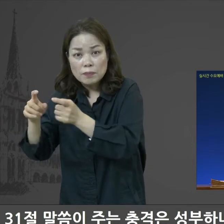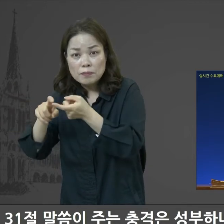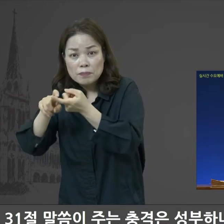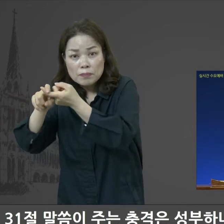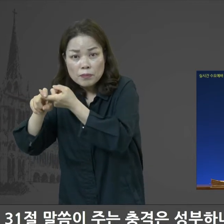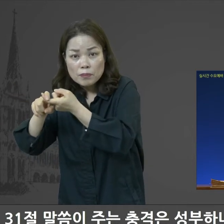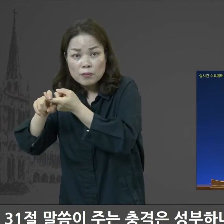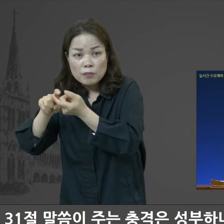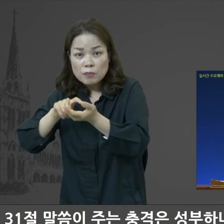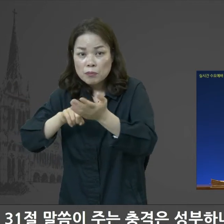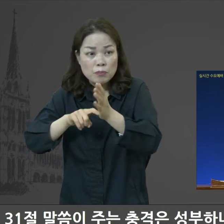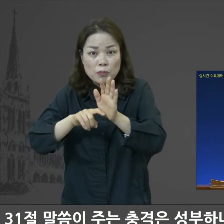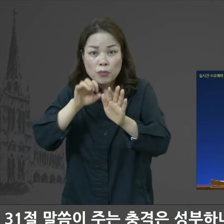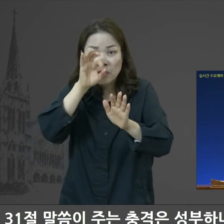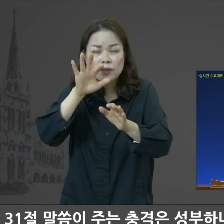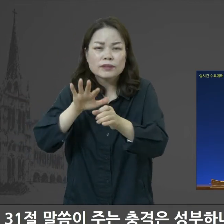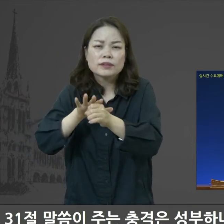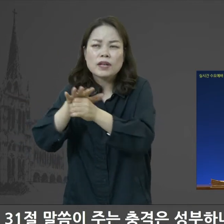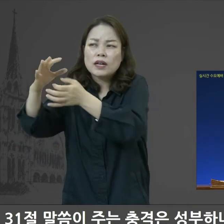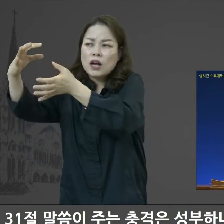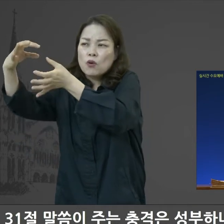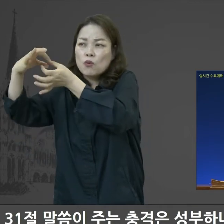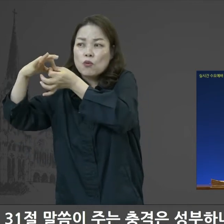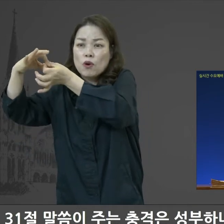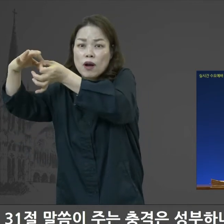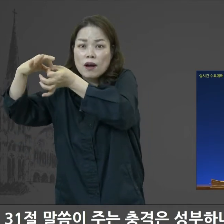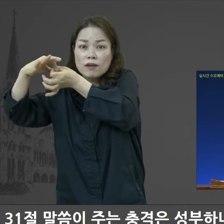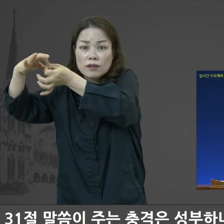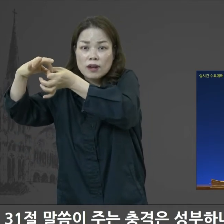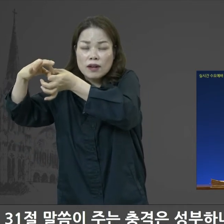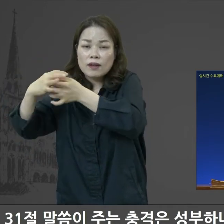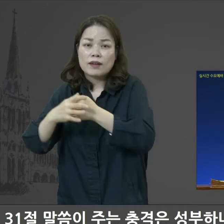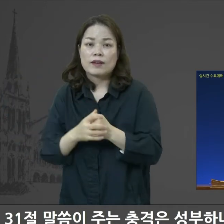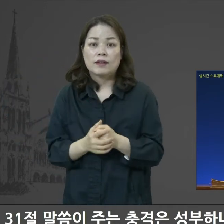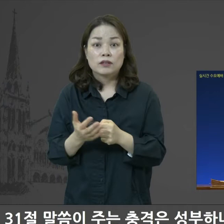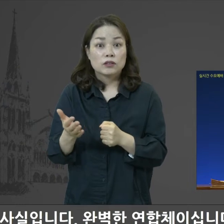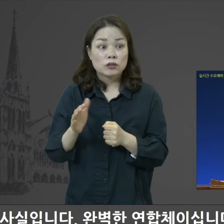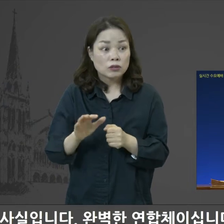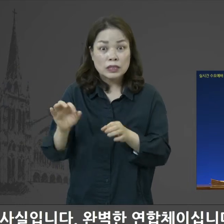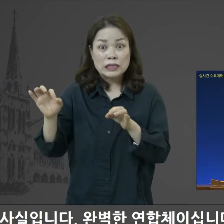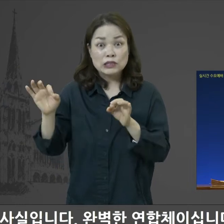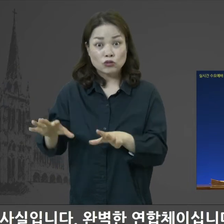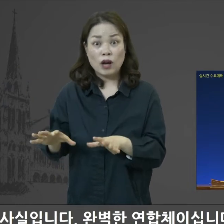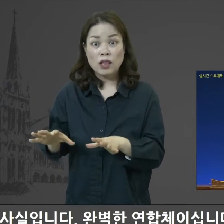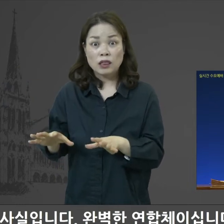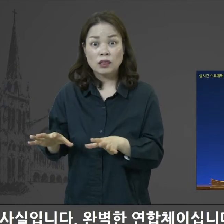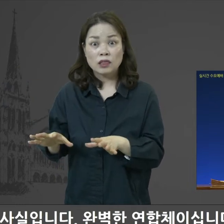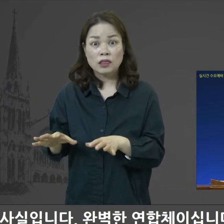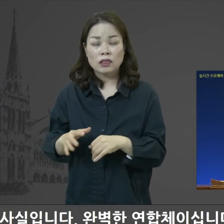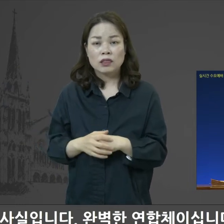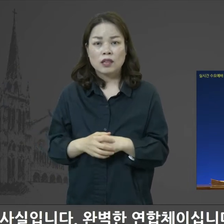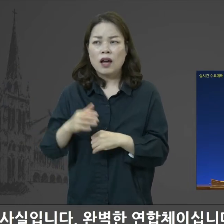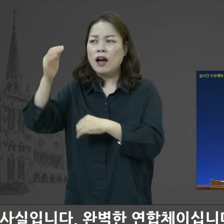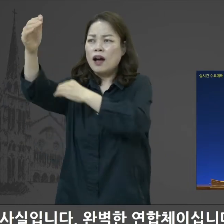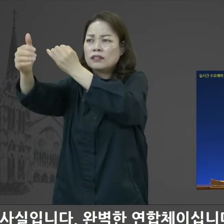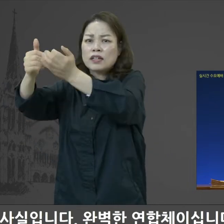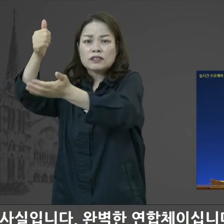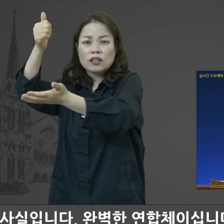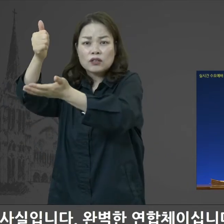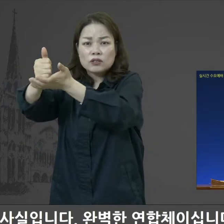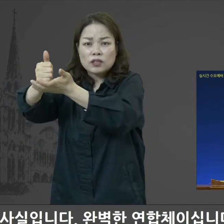표현이 불가능한 사랑의 관계로 맺어져 있는 관계예요. 그런데 이 순간만큼은